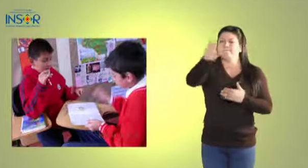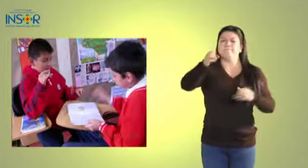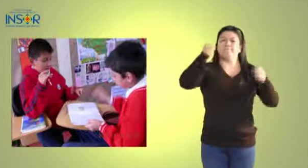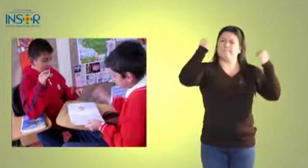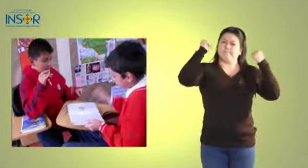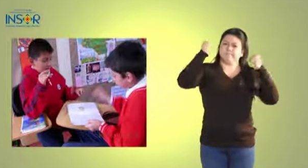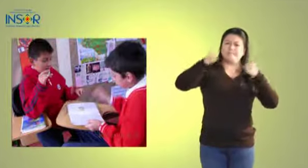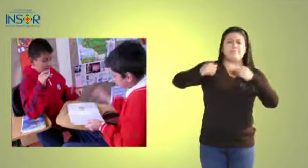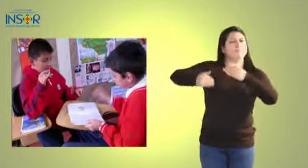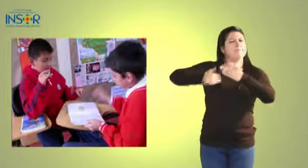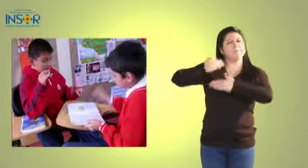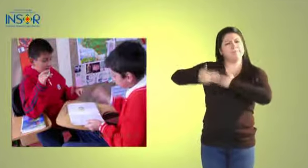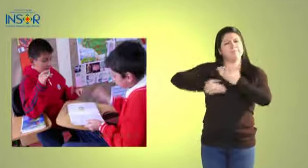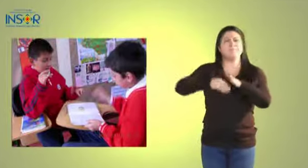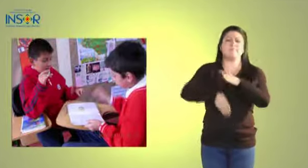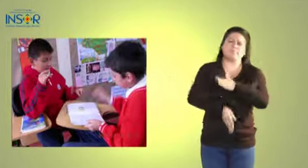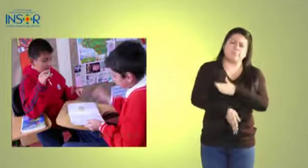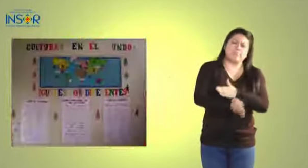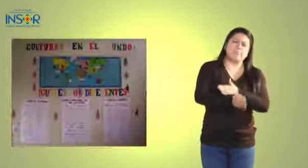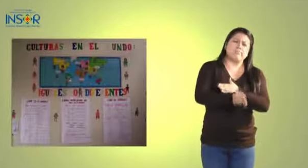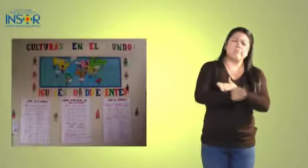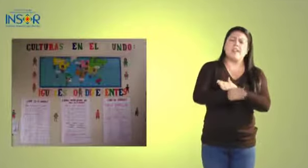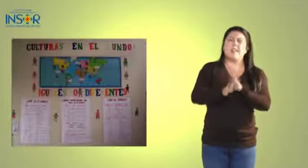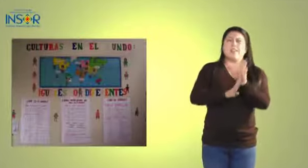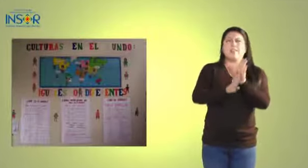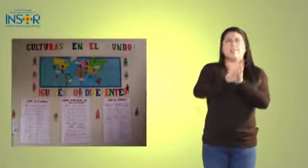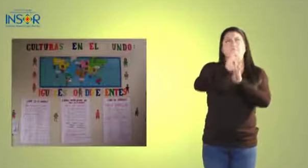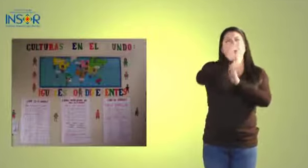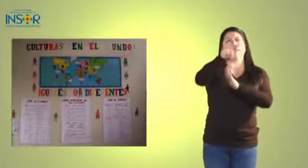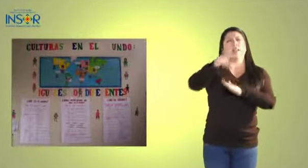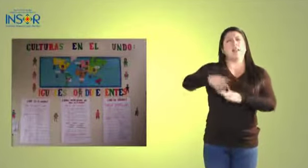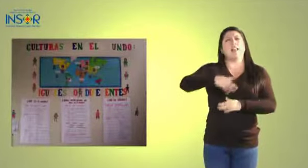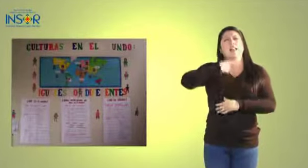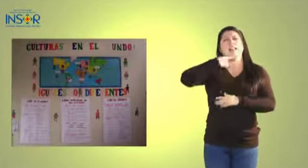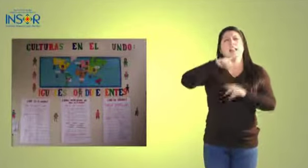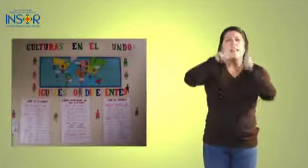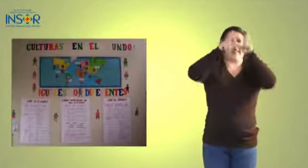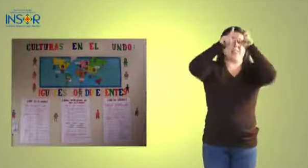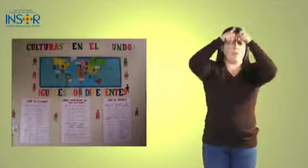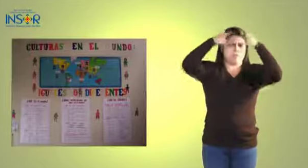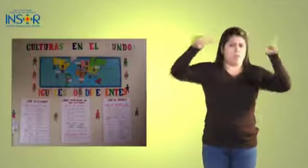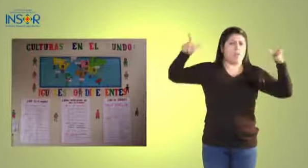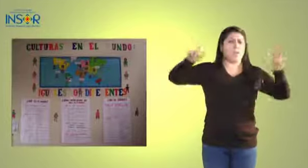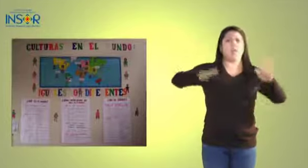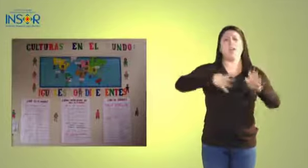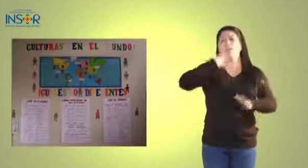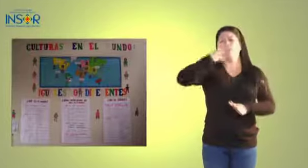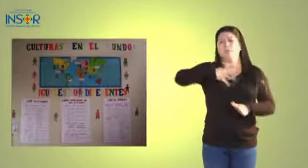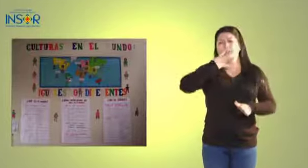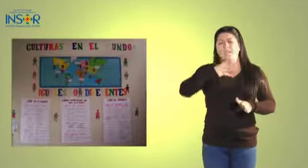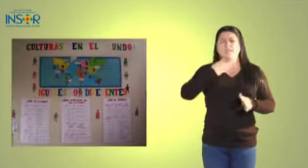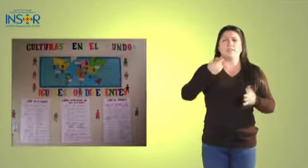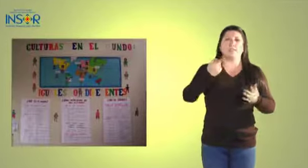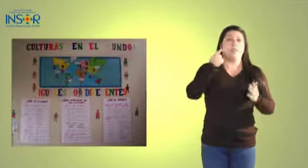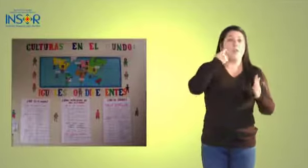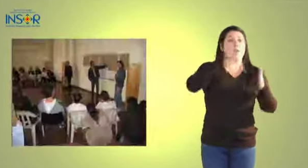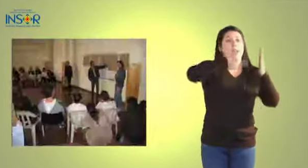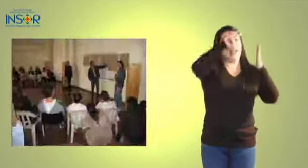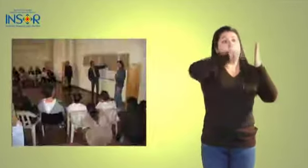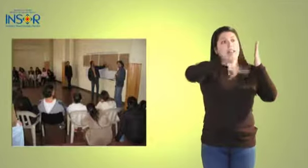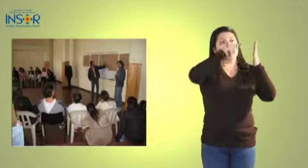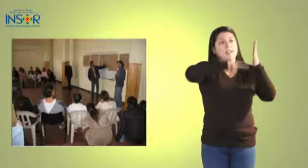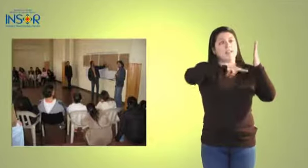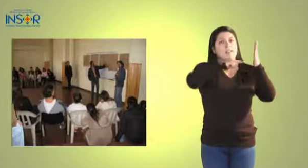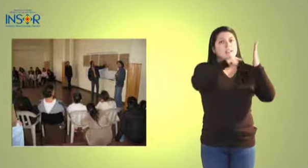esos avances desde el lenguaje, el desarrollo del lenguaje y las competencias, que leer implica más el pensamiento, esas funciones